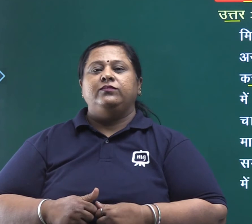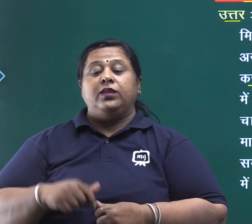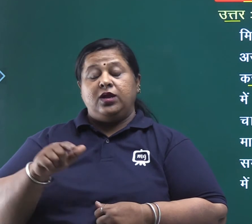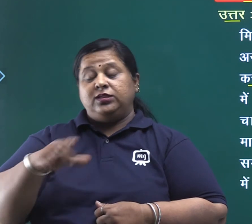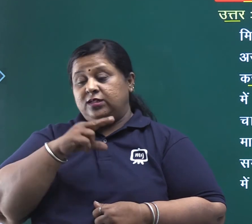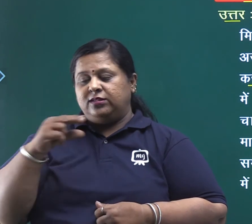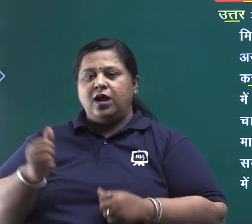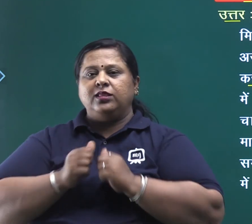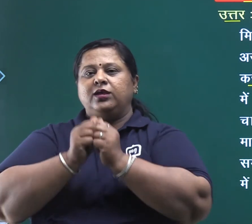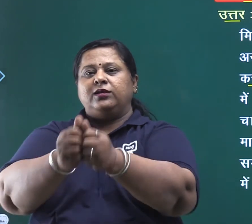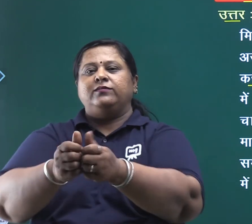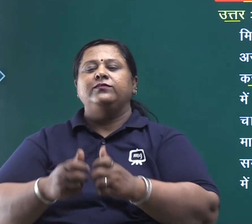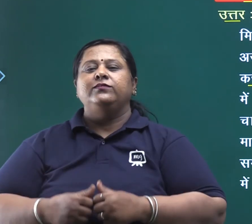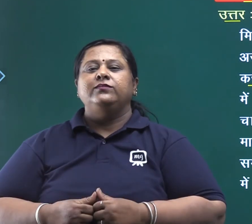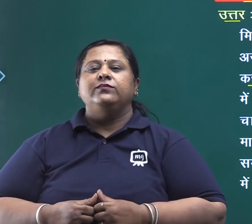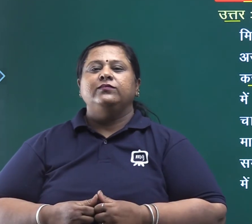इसके साथ ही